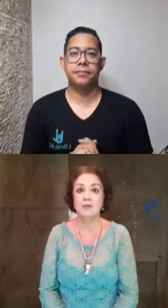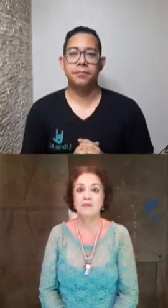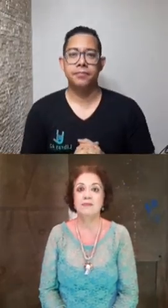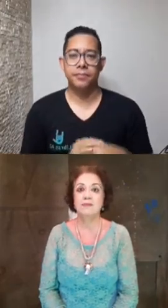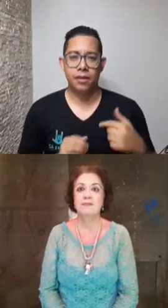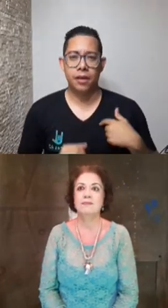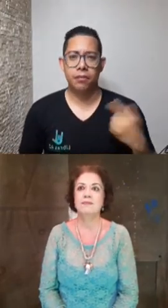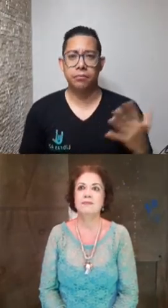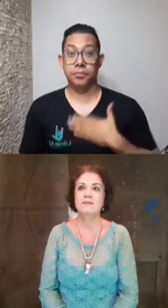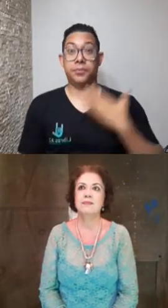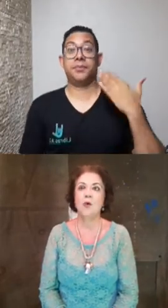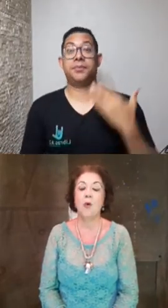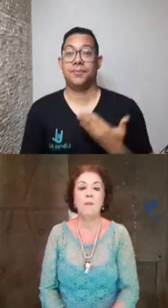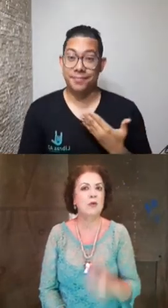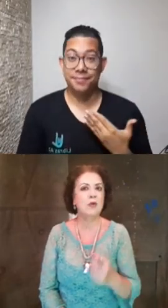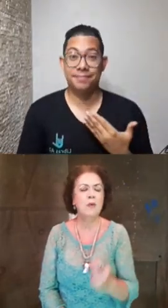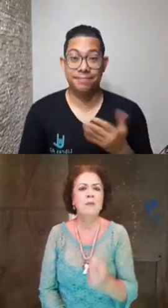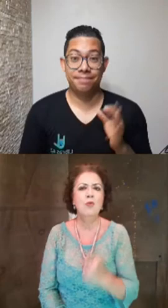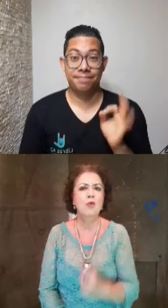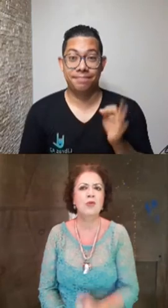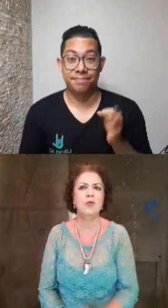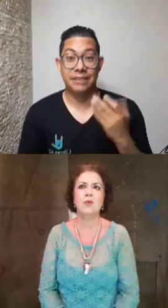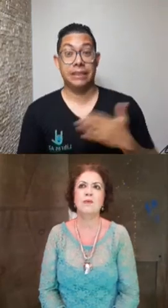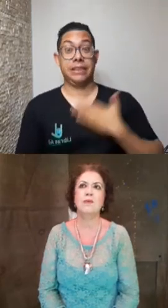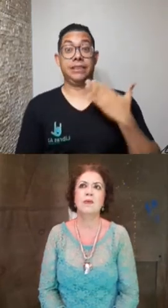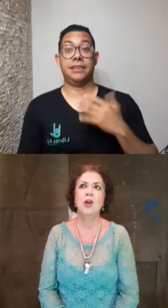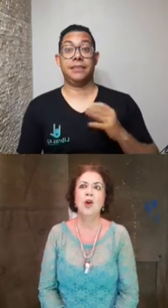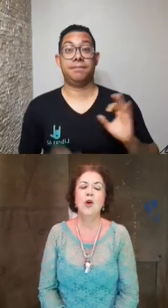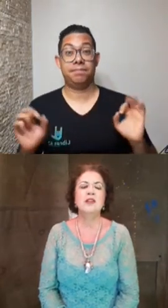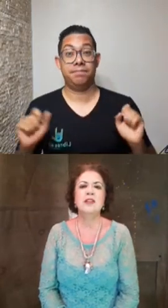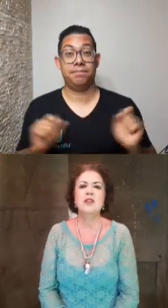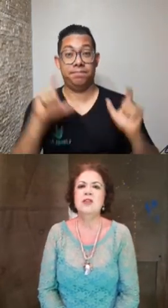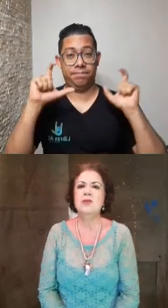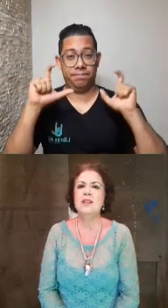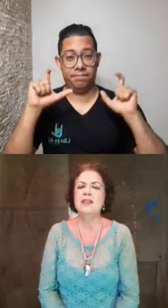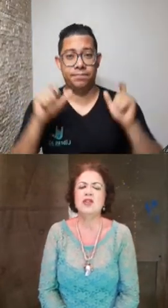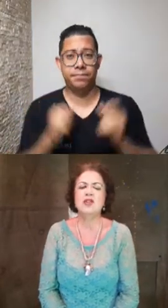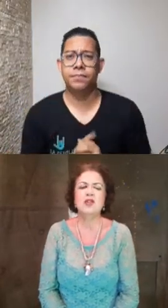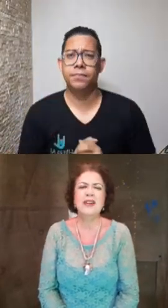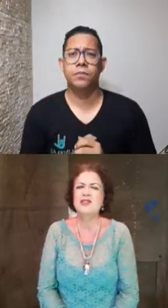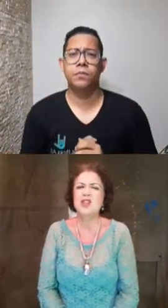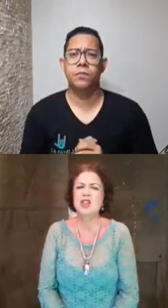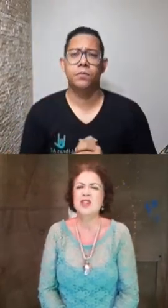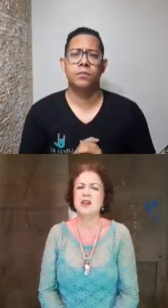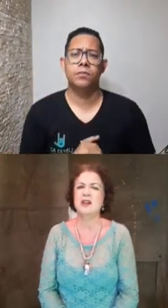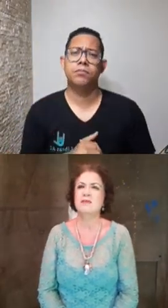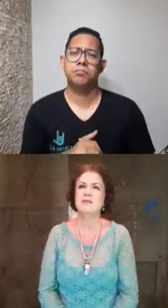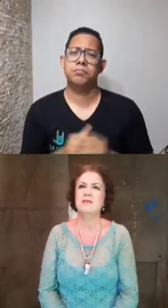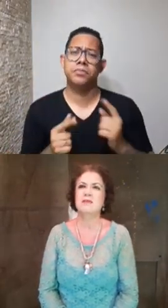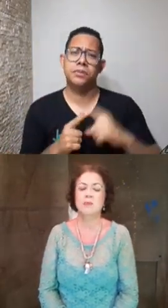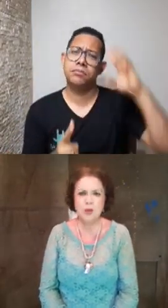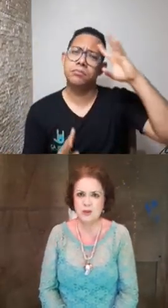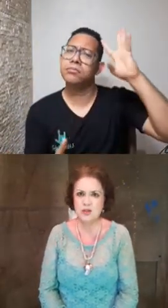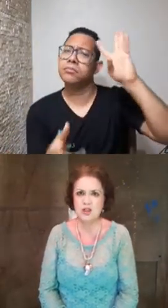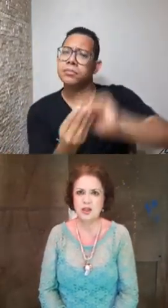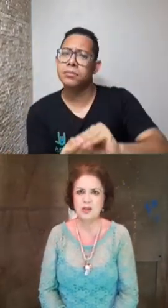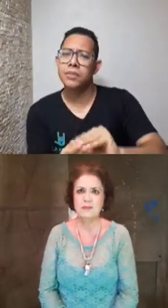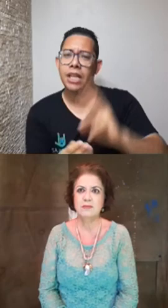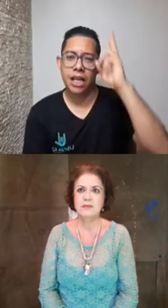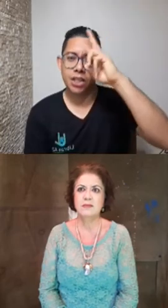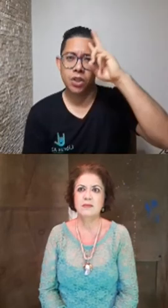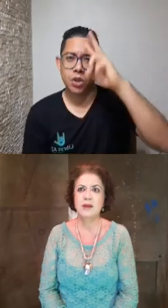arrebatou. Completou muito o sentido dessa história antiga, muito